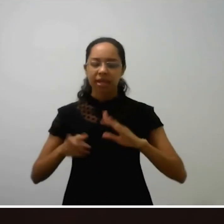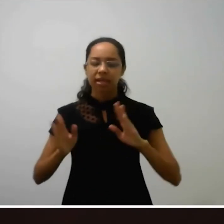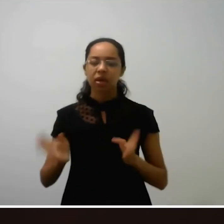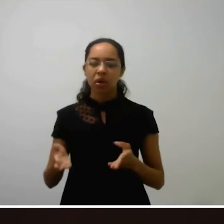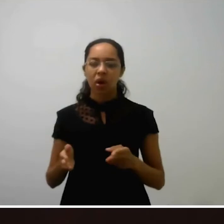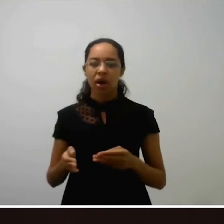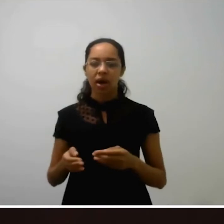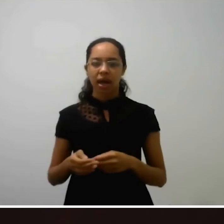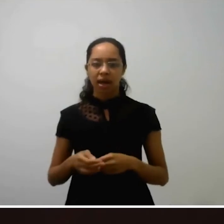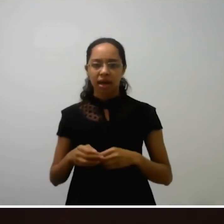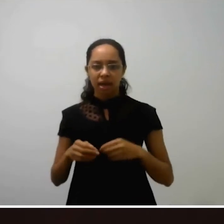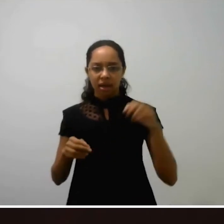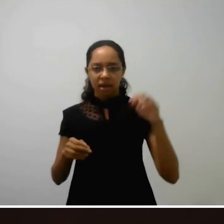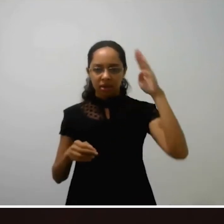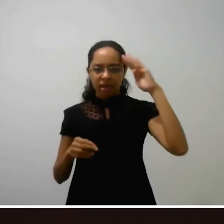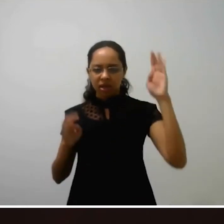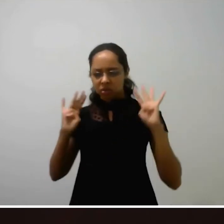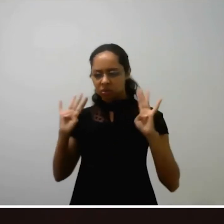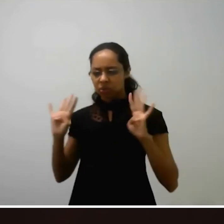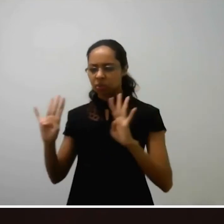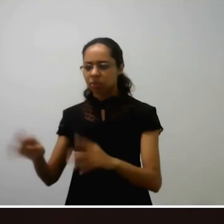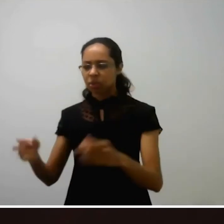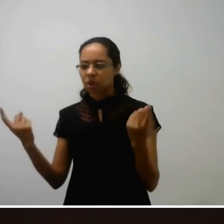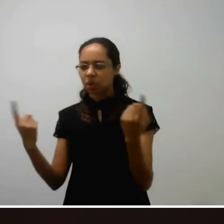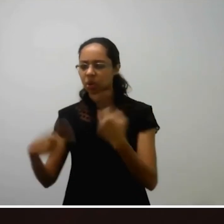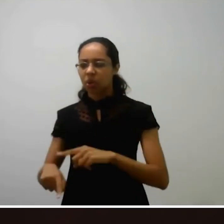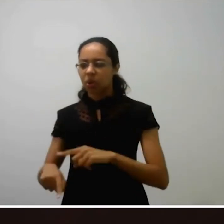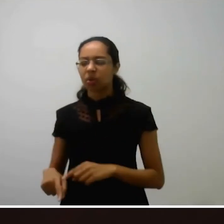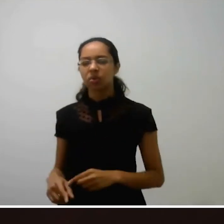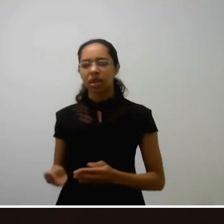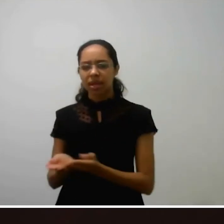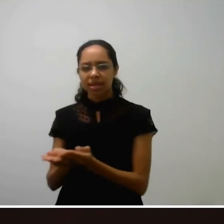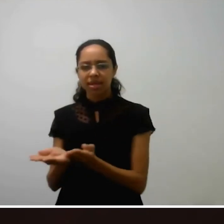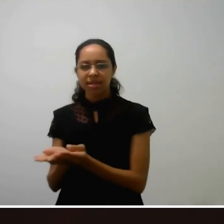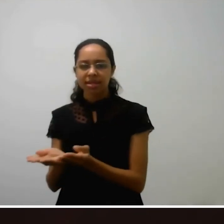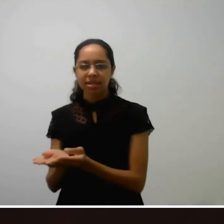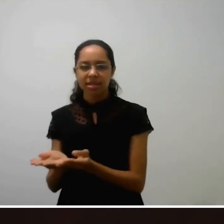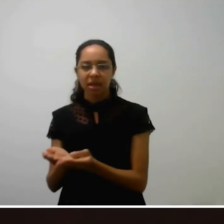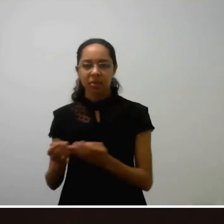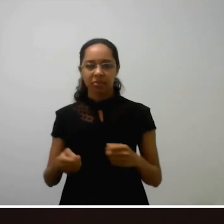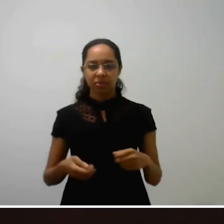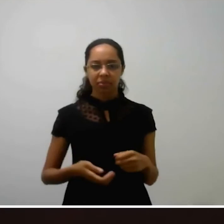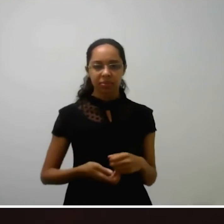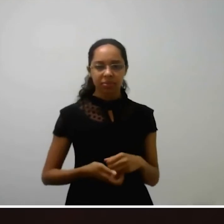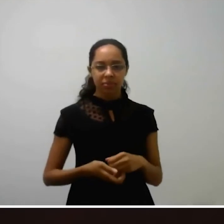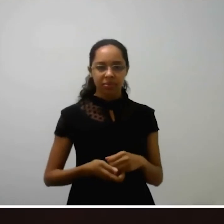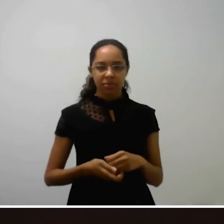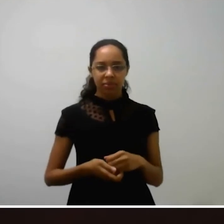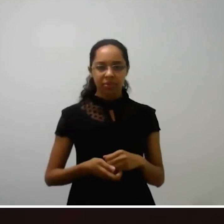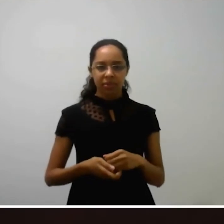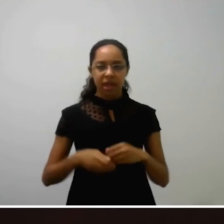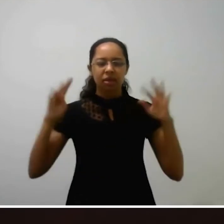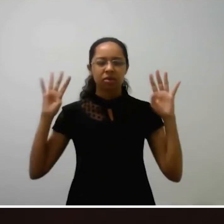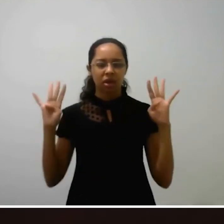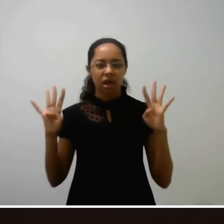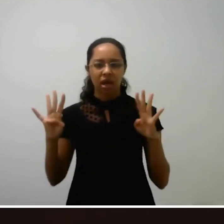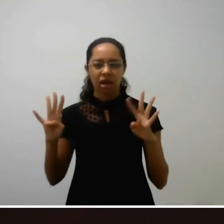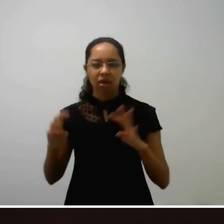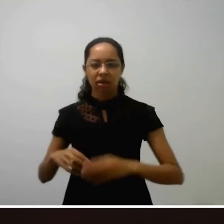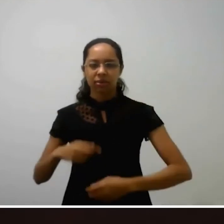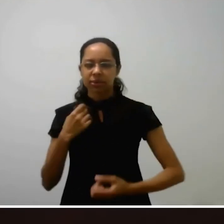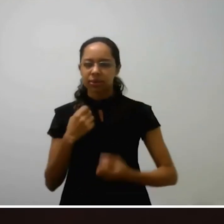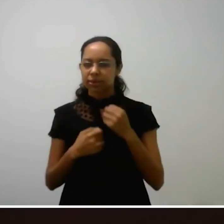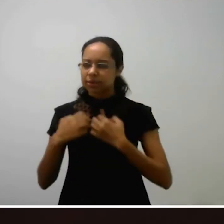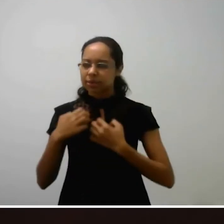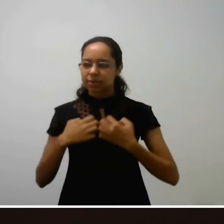contra cristãos. O gigantesco exército sedento por sangue e por despojos